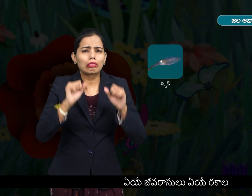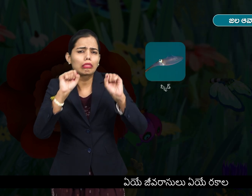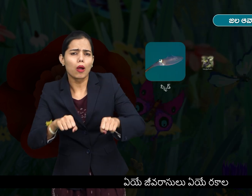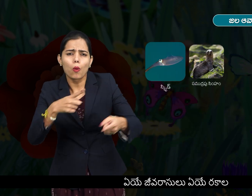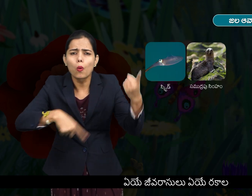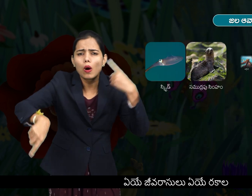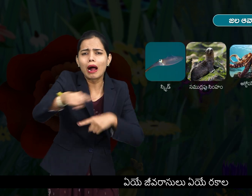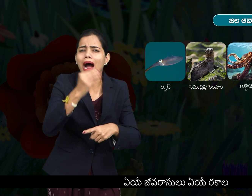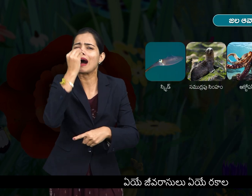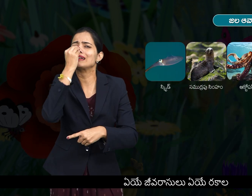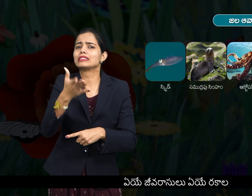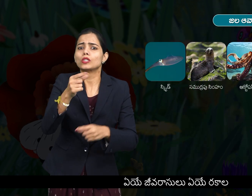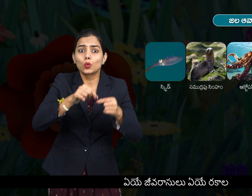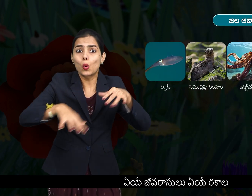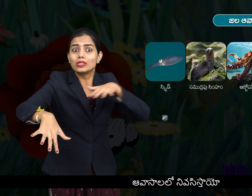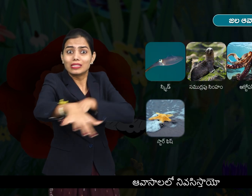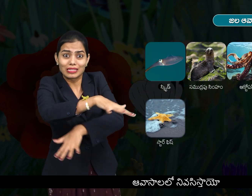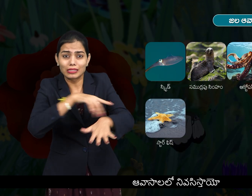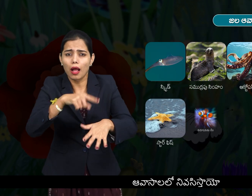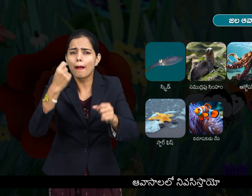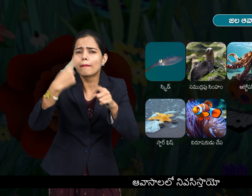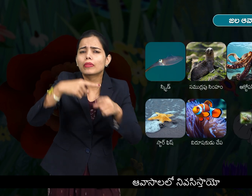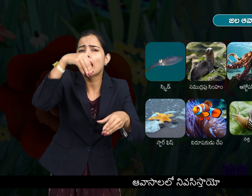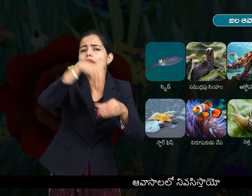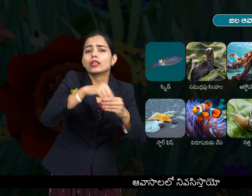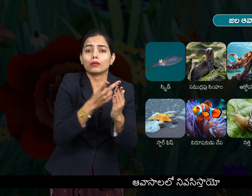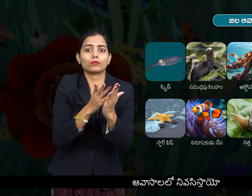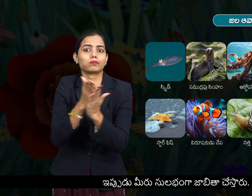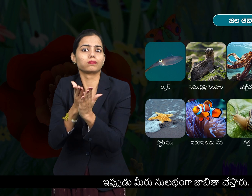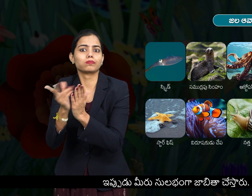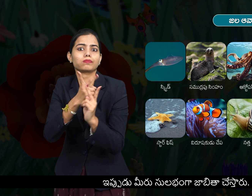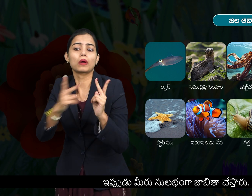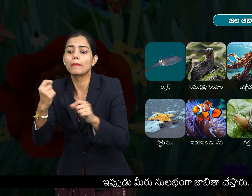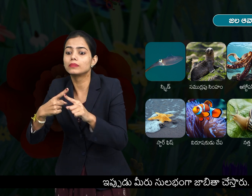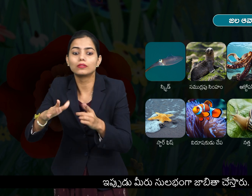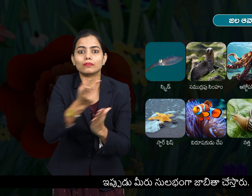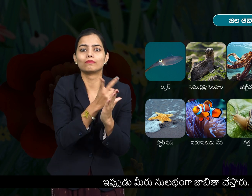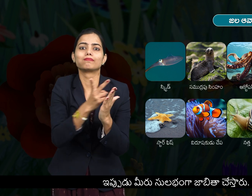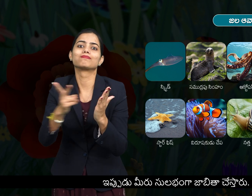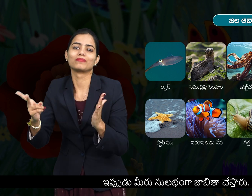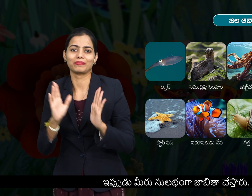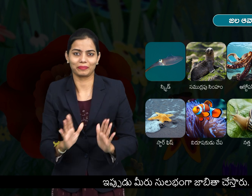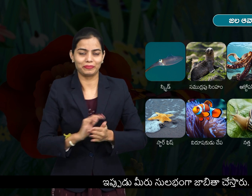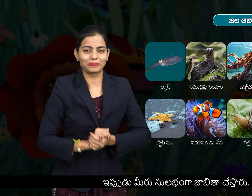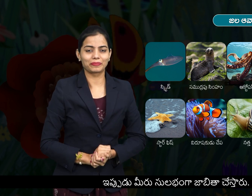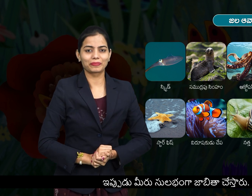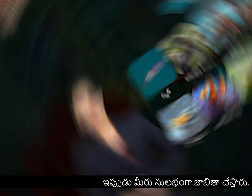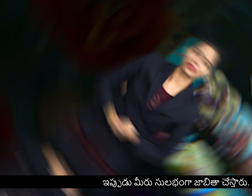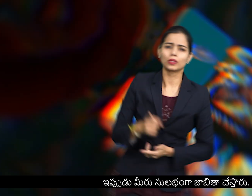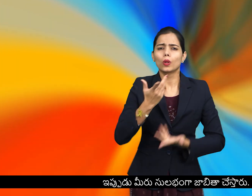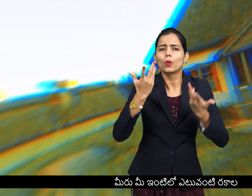ఏ జీవరాశులు ఏ రకాల ఆవాసాలలో నివసిస్తాయో ఇప్పుడు మీరు సులభంగా జాబితా